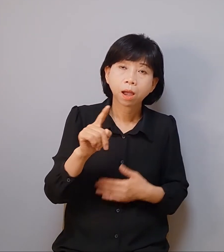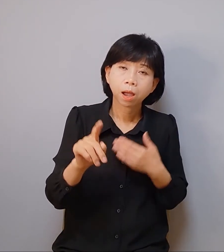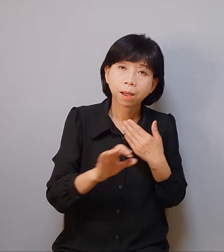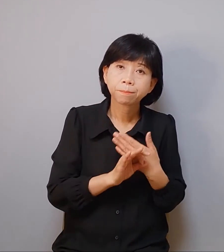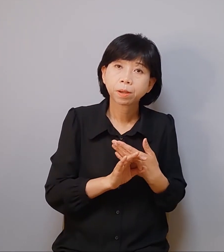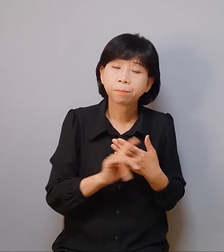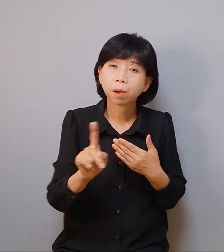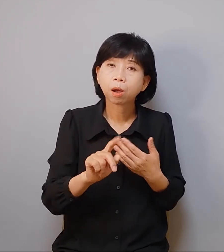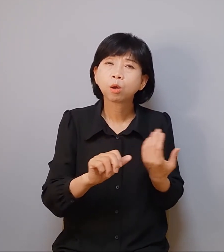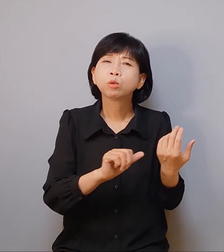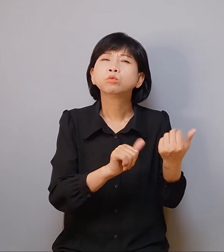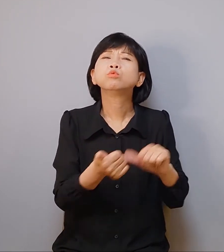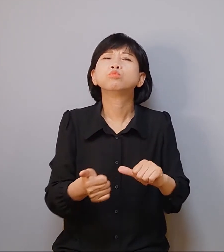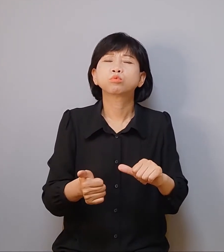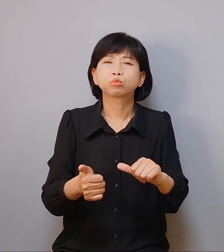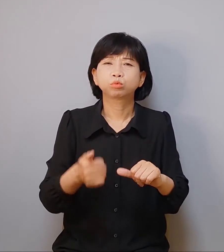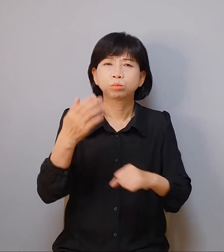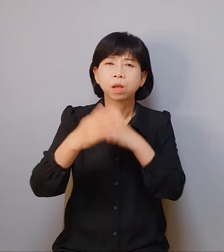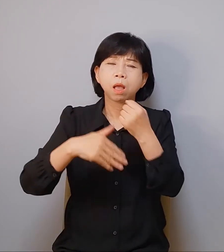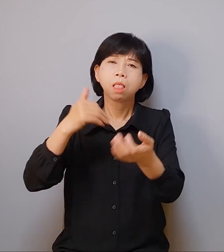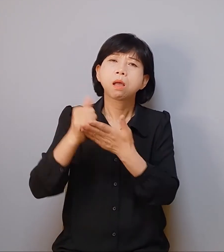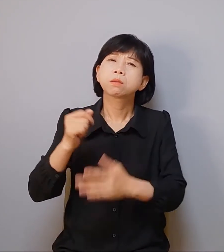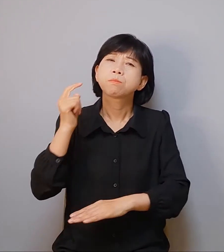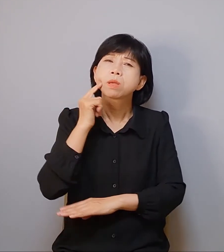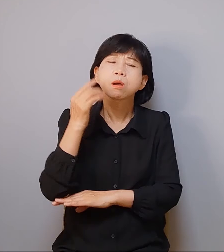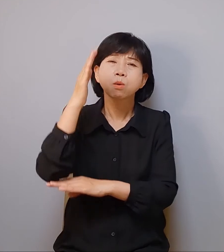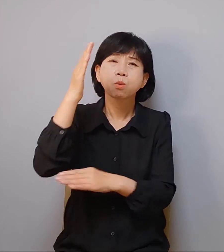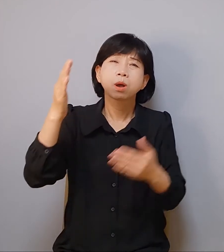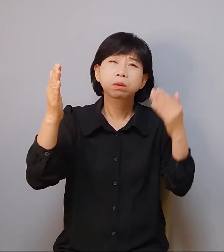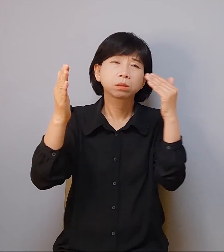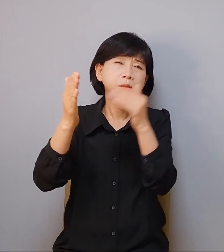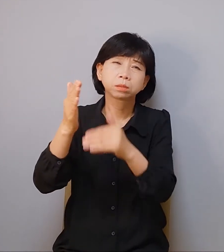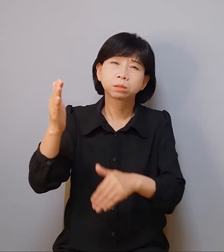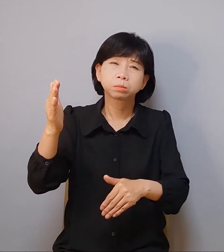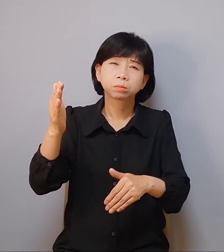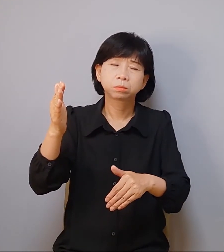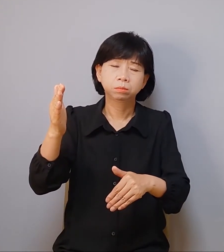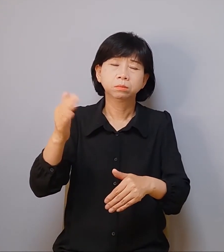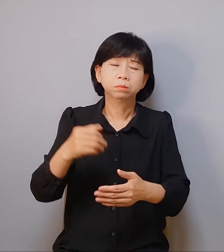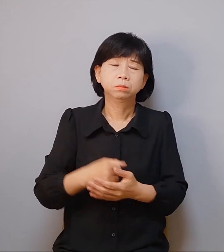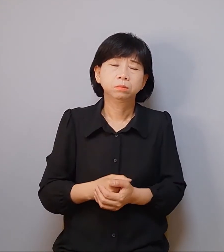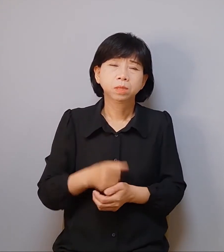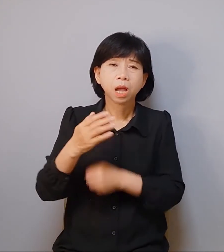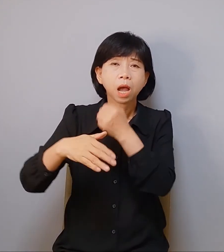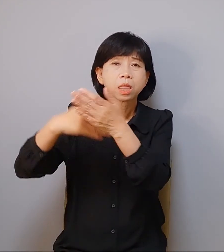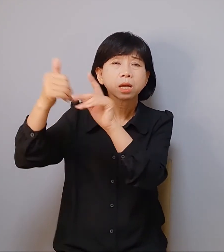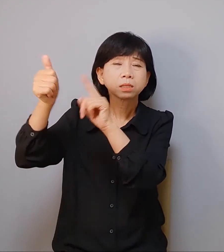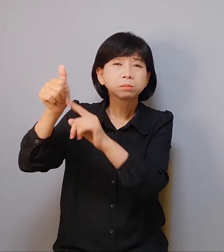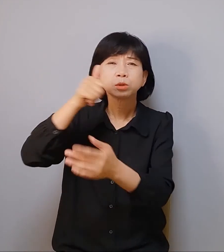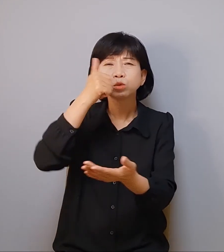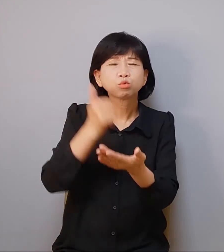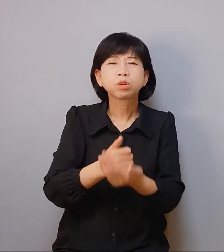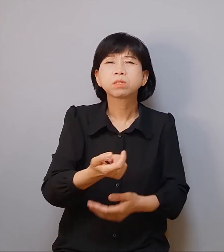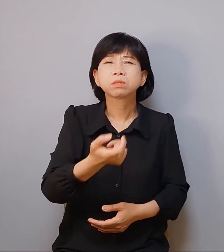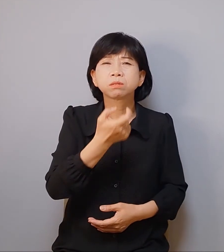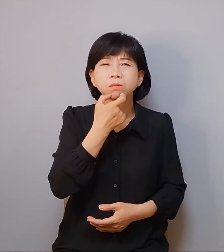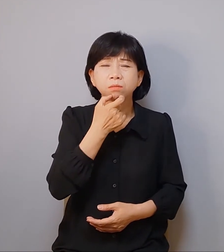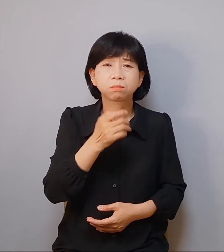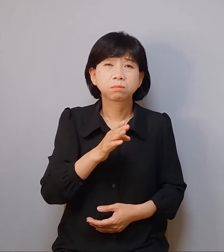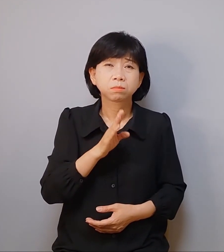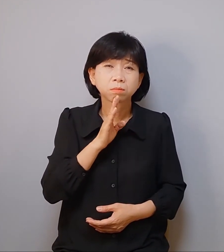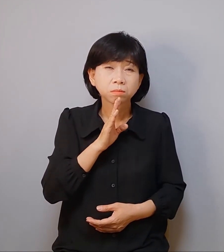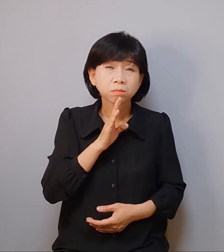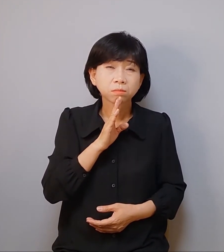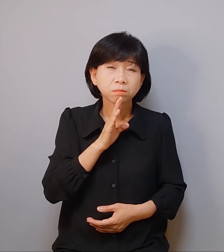하나님의 영광에 이르지 못한다, 하나님은 죄를 싫어하신다 라고 정확하게 말씀하신 하나님의